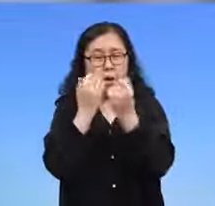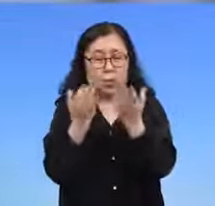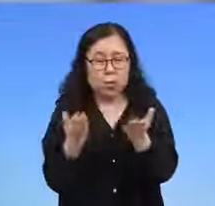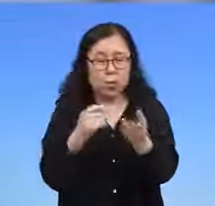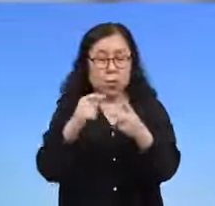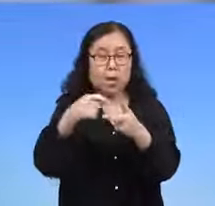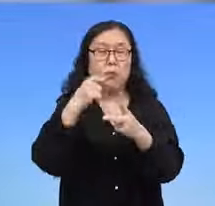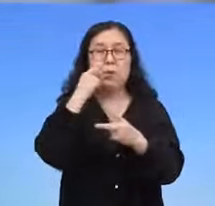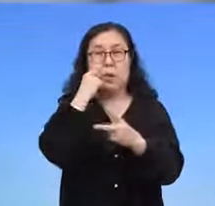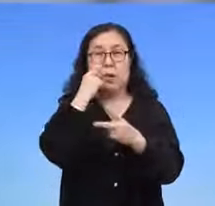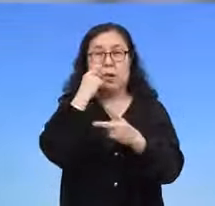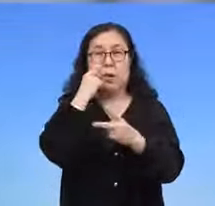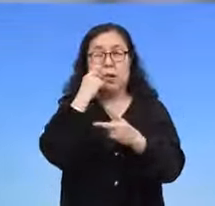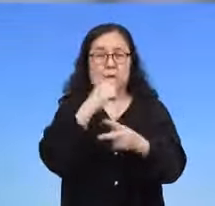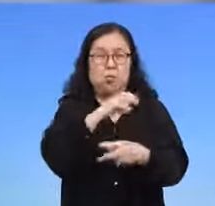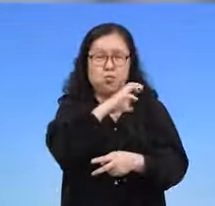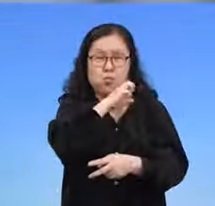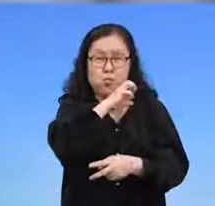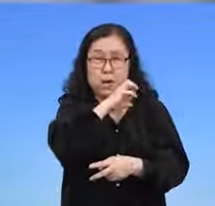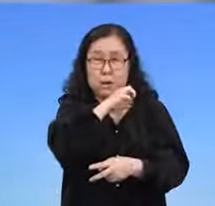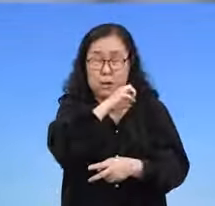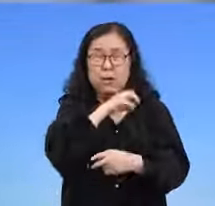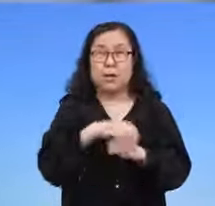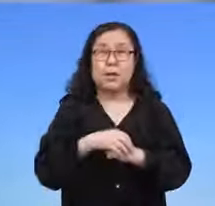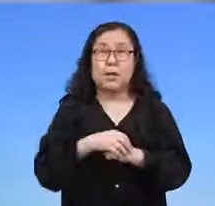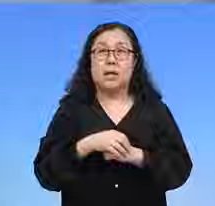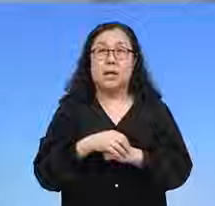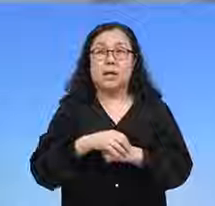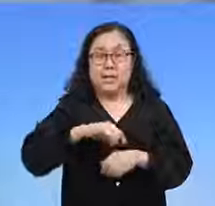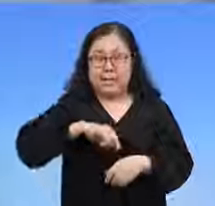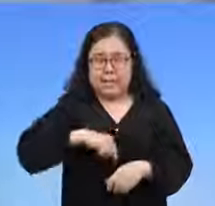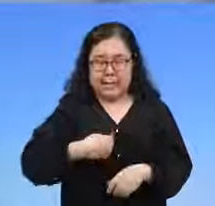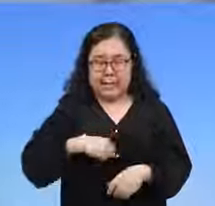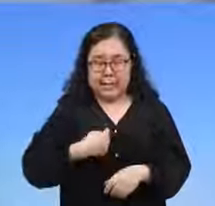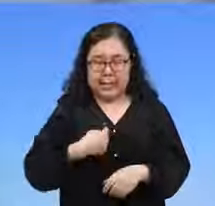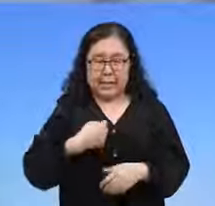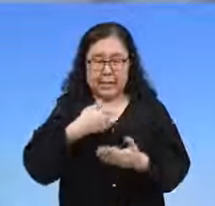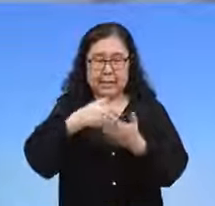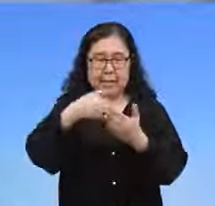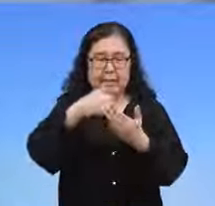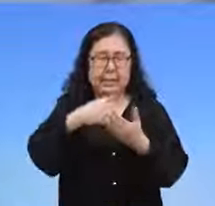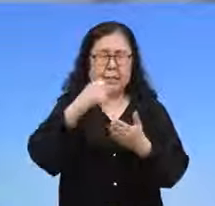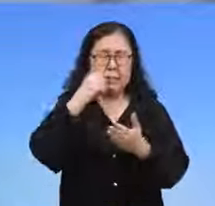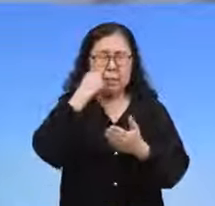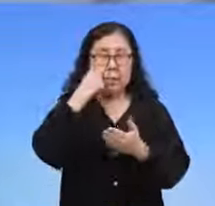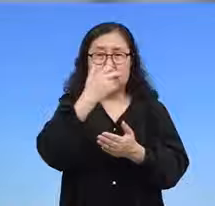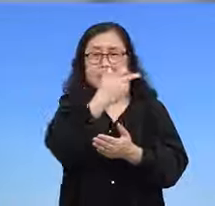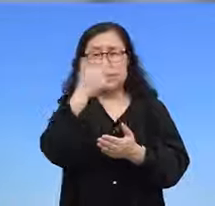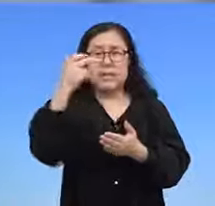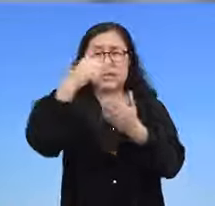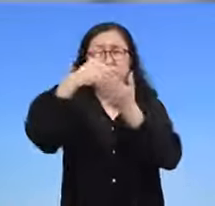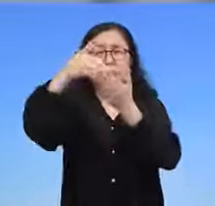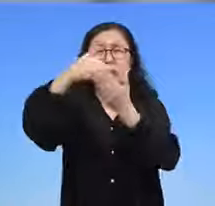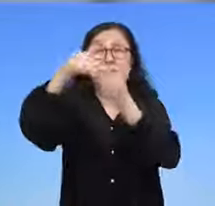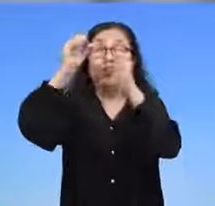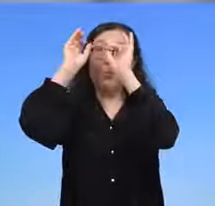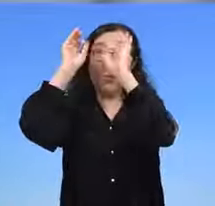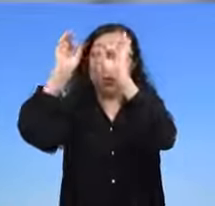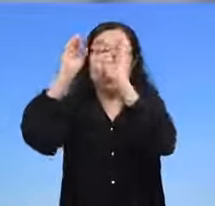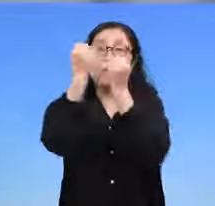가진 불만의 근본적인 문제는 부모님이 자기들이 그리지 못하는 큰 그림을 그리면서 설명하기